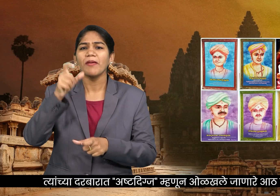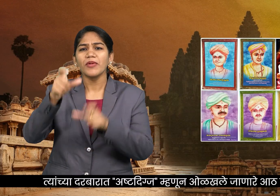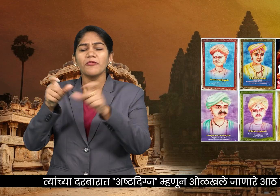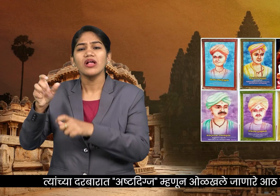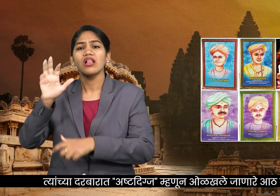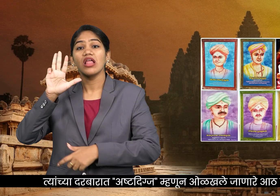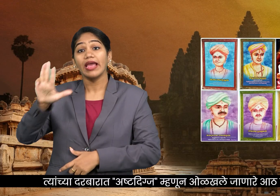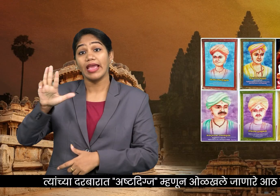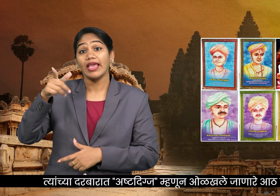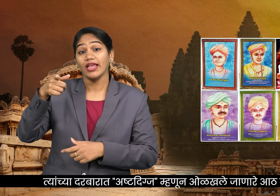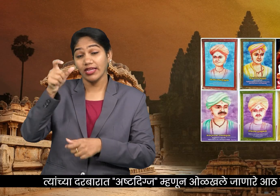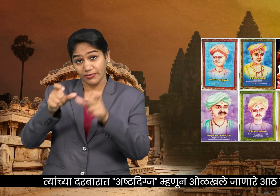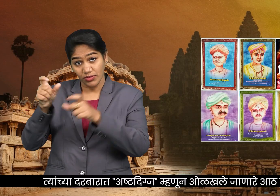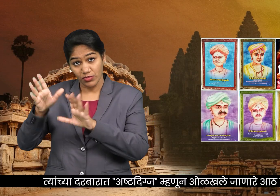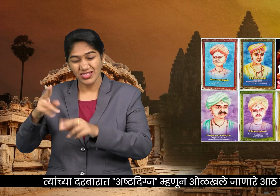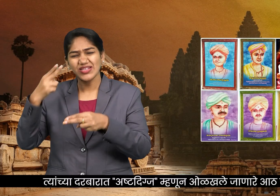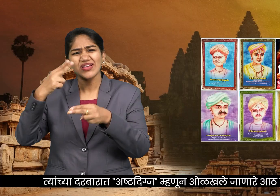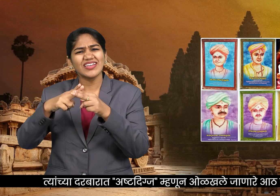होते.